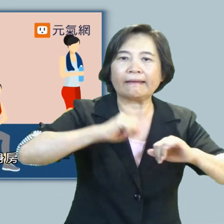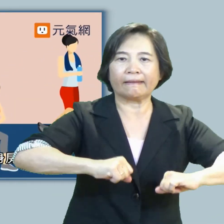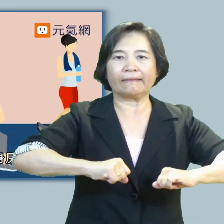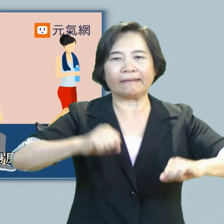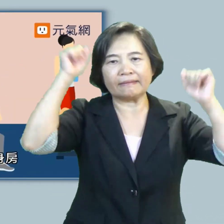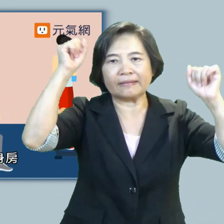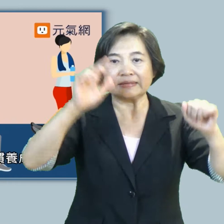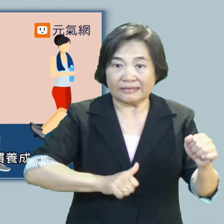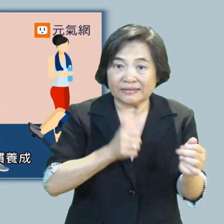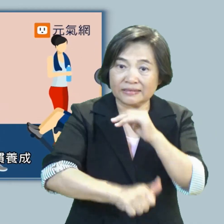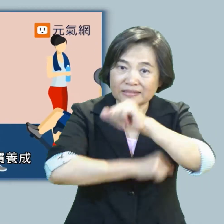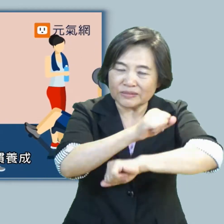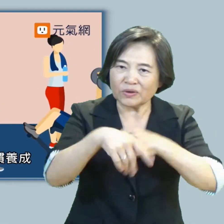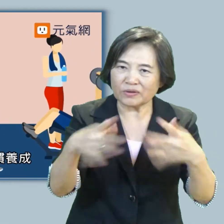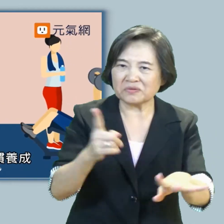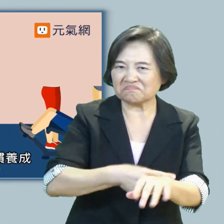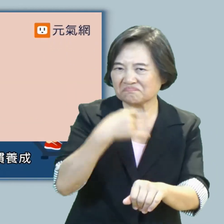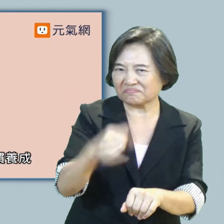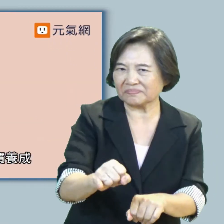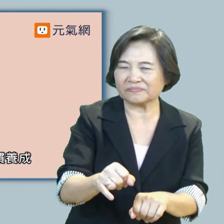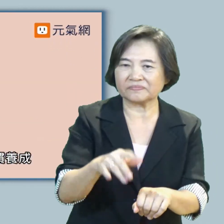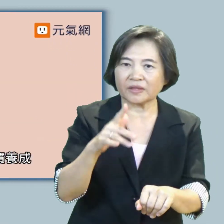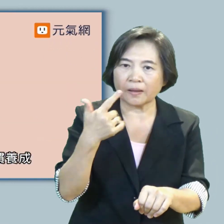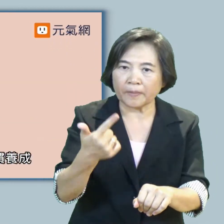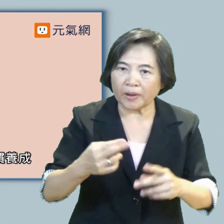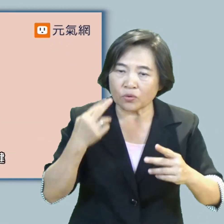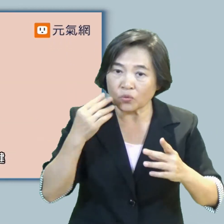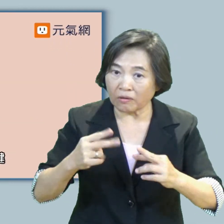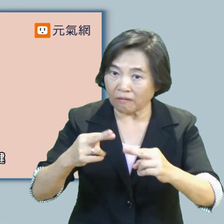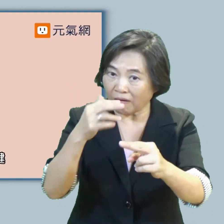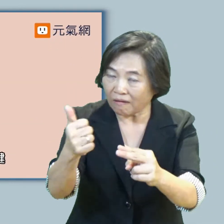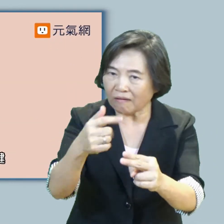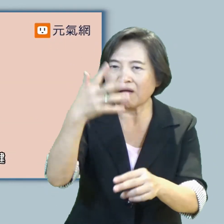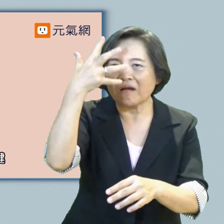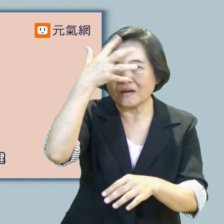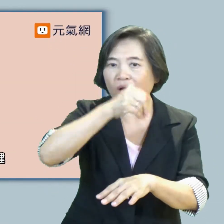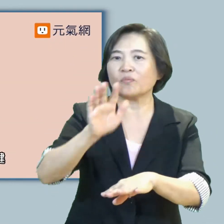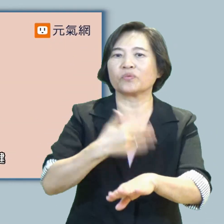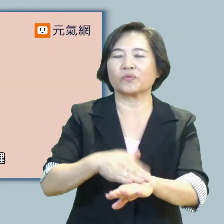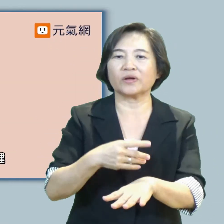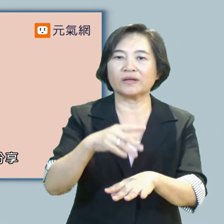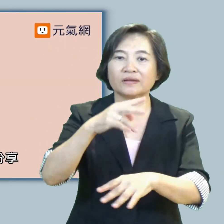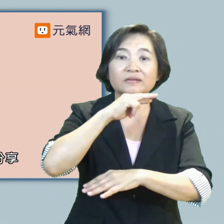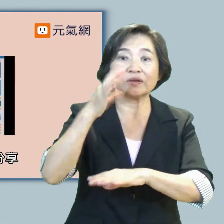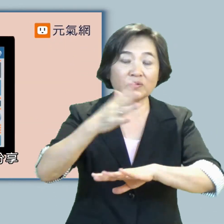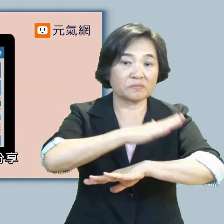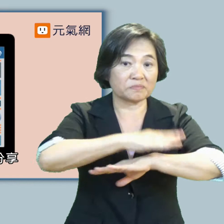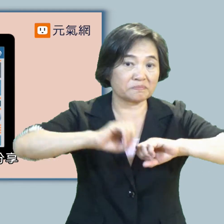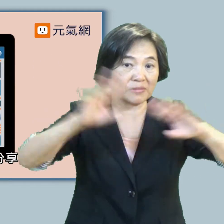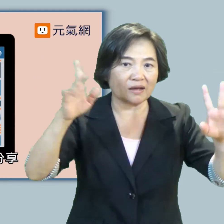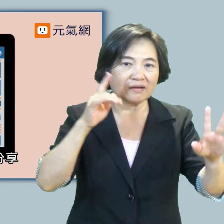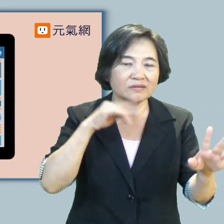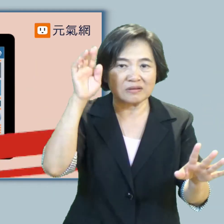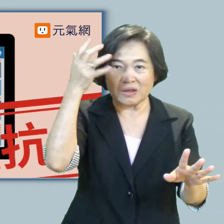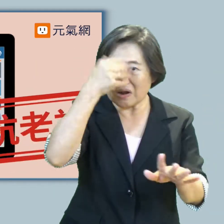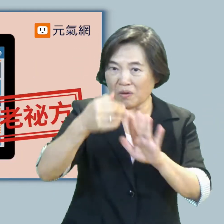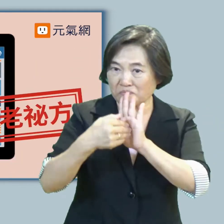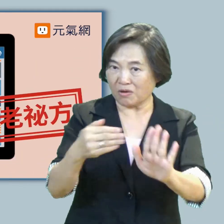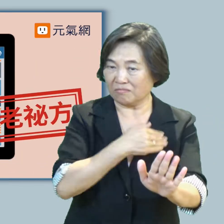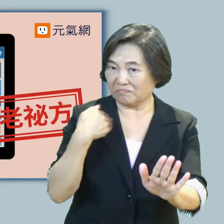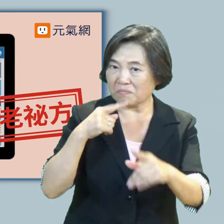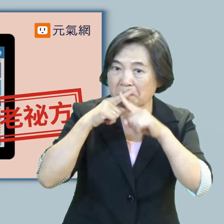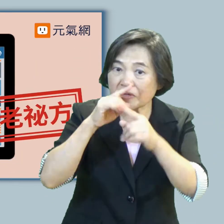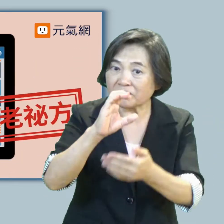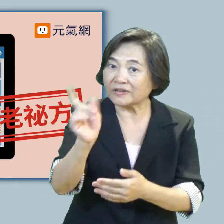时间上健身房。其实日常生活中的习惯养成才是加速老化的关键。英国媒体就来和大家分享终